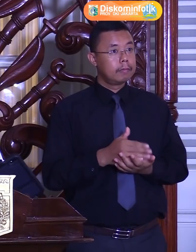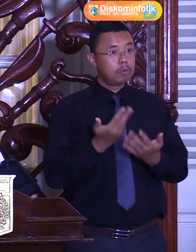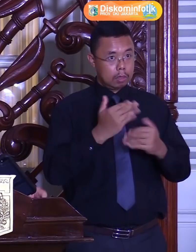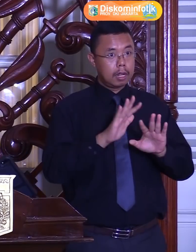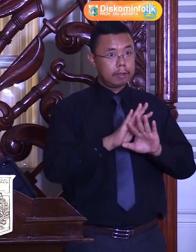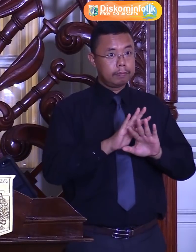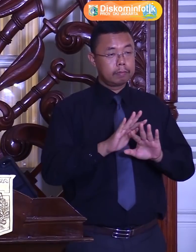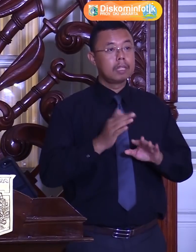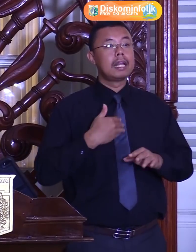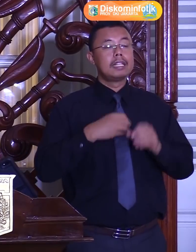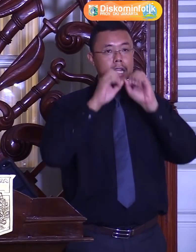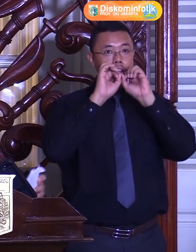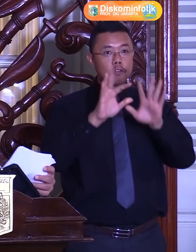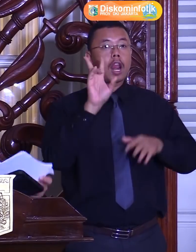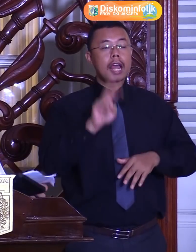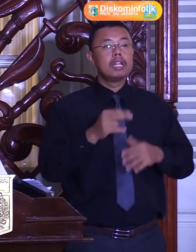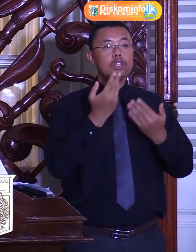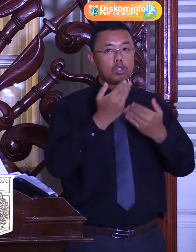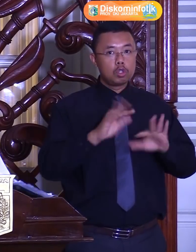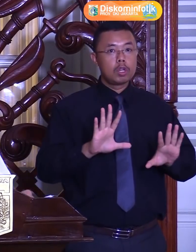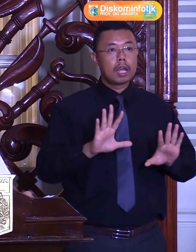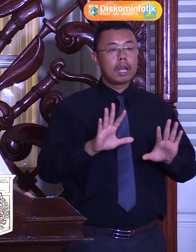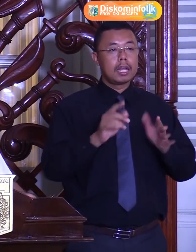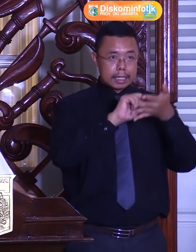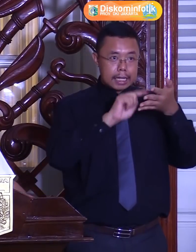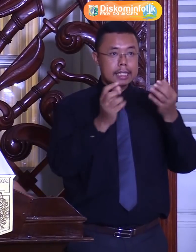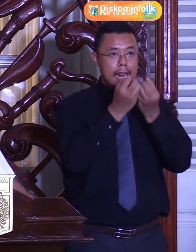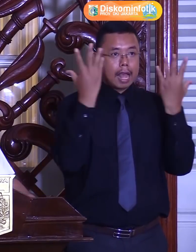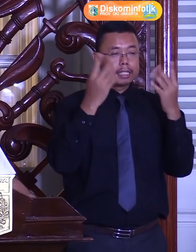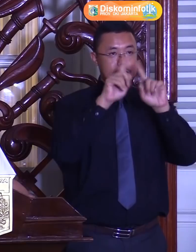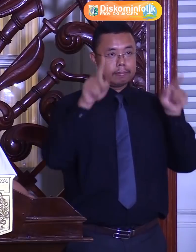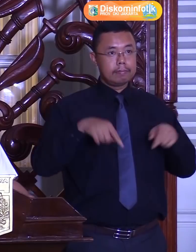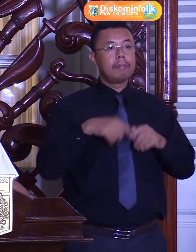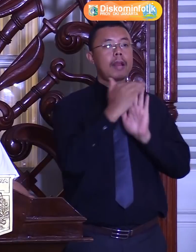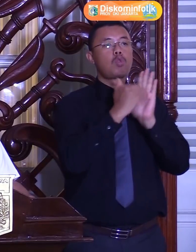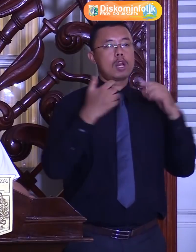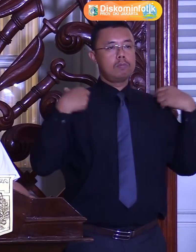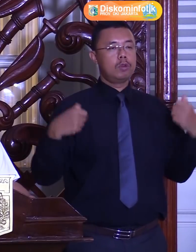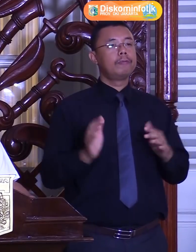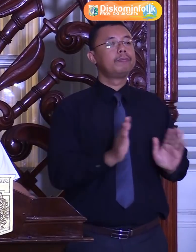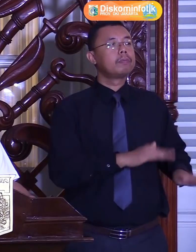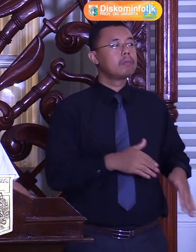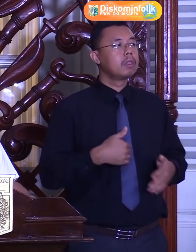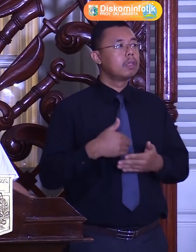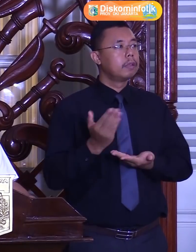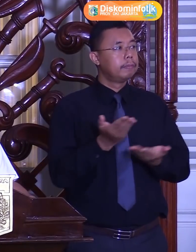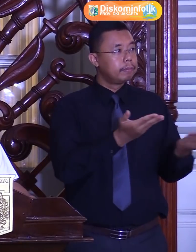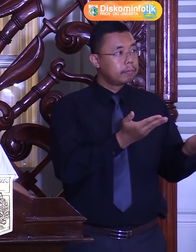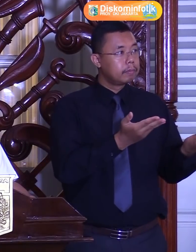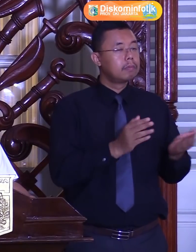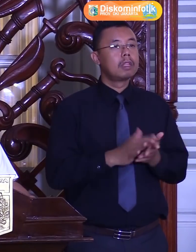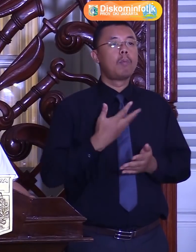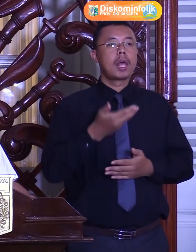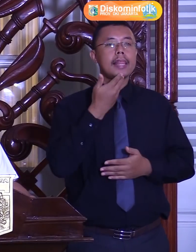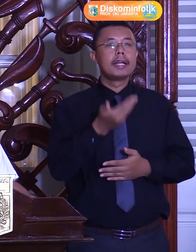kita berikan kabar setelah detail pergubnya siap dikeluarkan. Izin Pak, saya Fahmi dari Tijuan Pak,